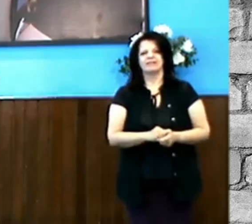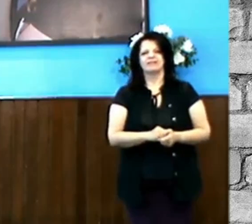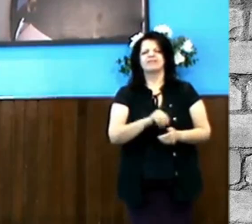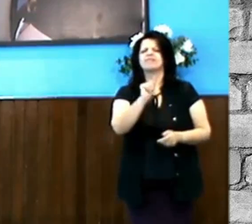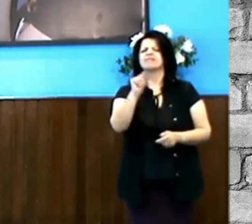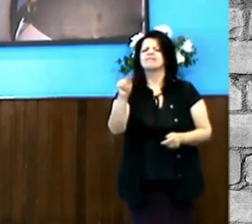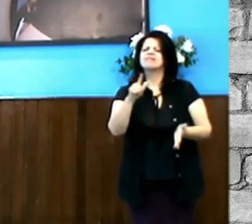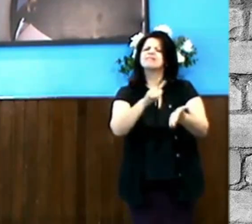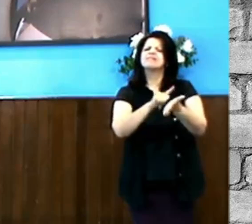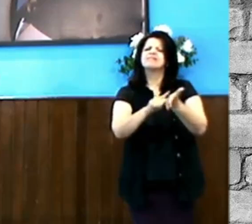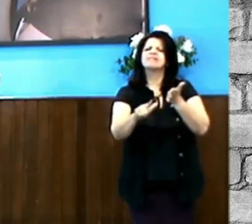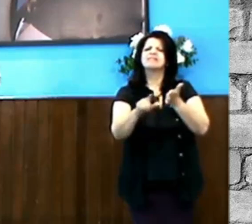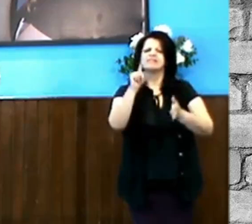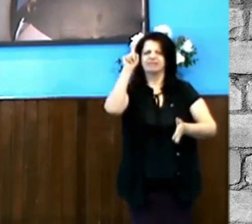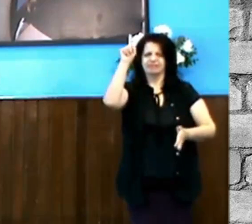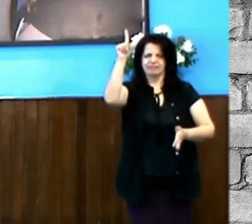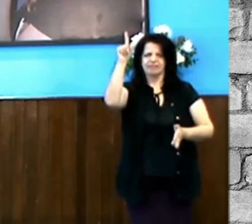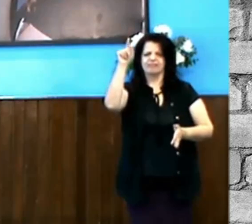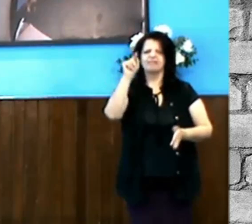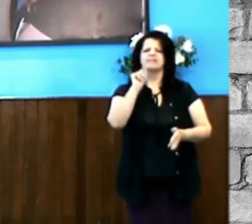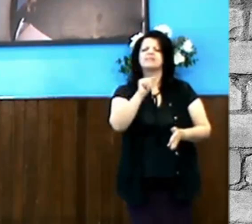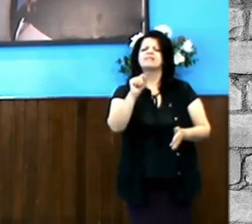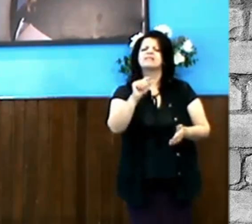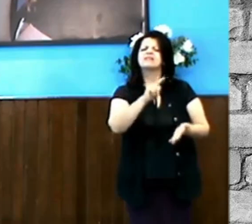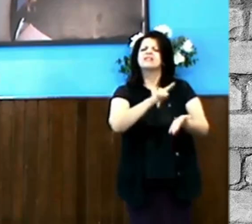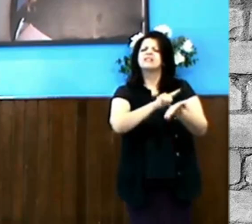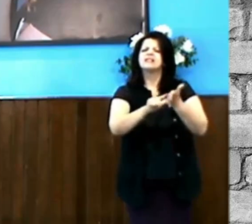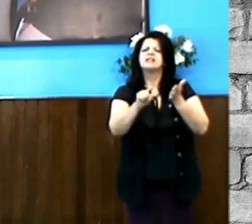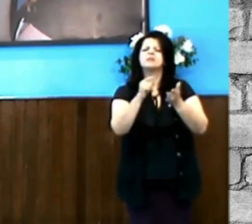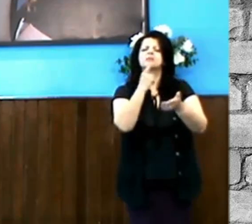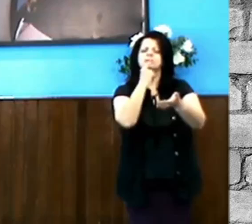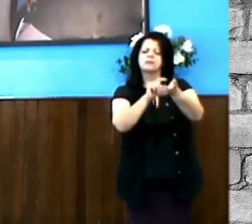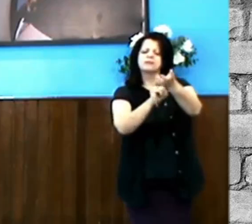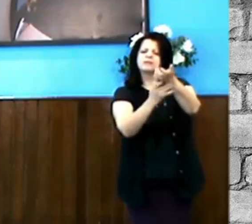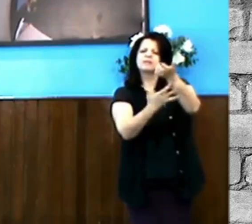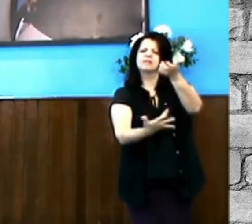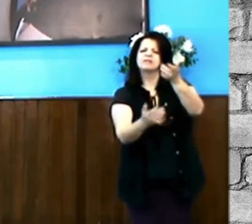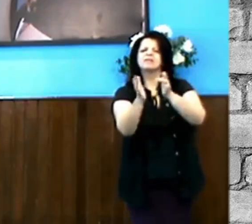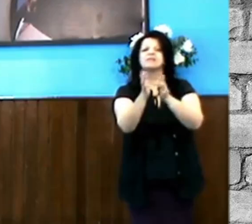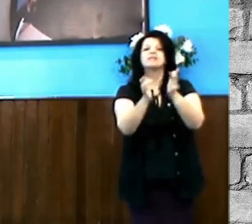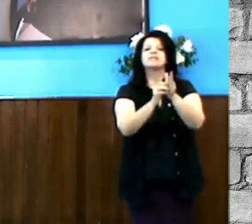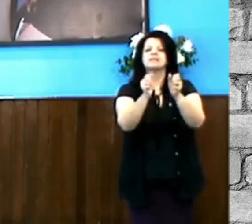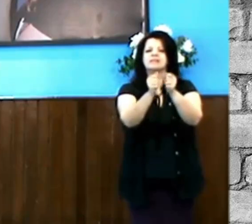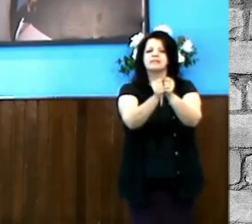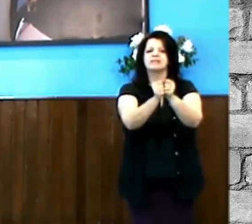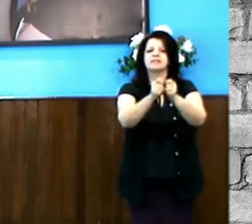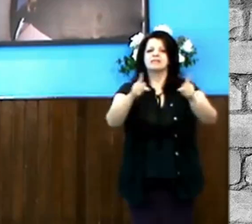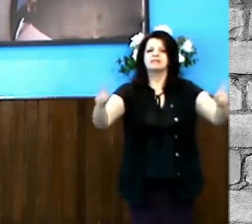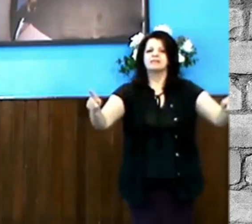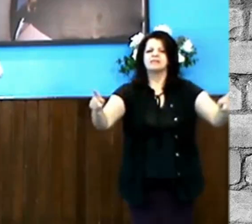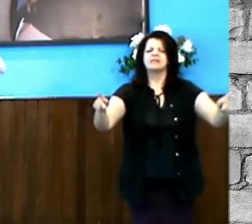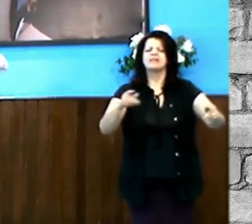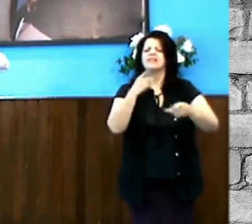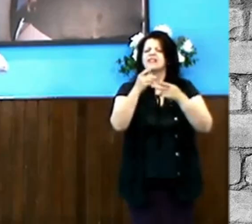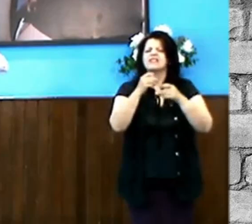Aqueles que serão limpos por Deus são aqueles que foram lavados no sangue de Jesus. Diz a Bíblia em Apocalipse 22: bem-aventurados aqueles que lavam